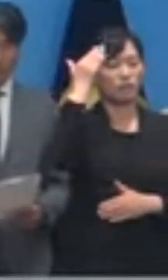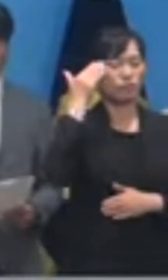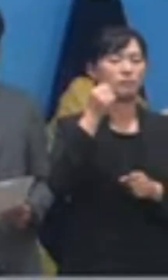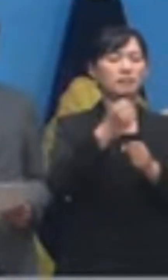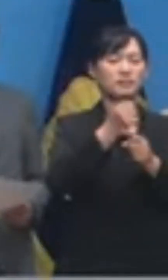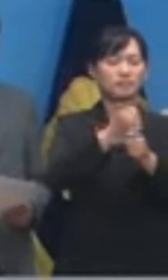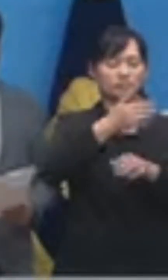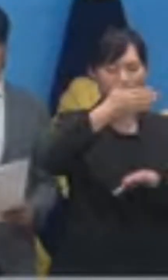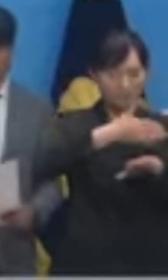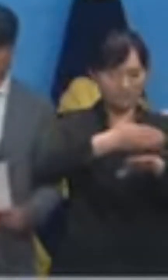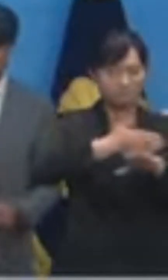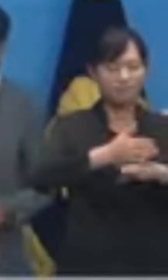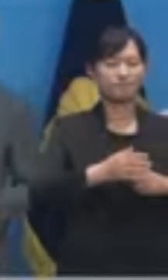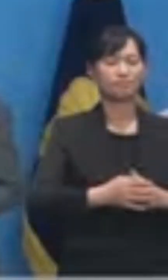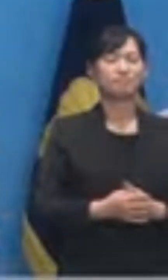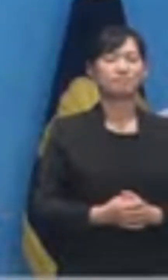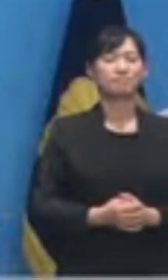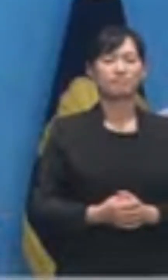것입니다. 감사합니다.